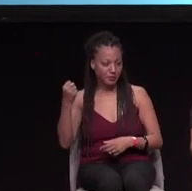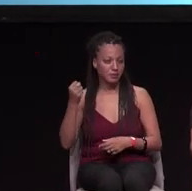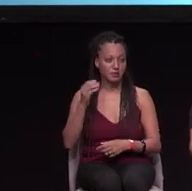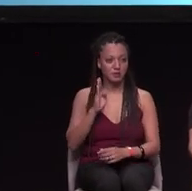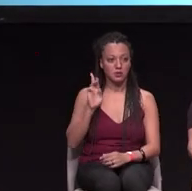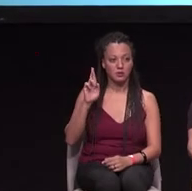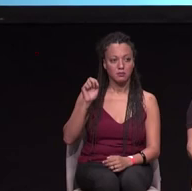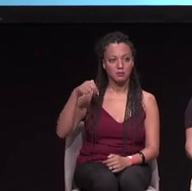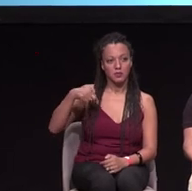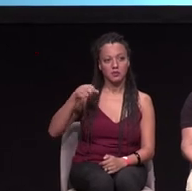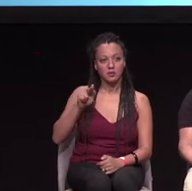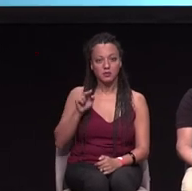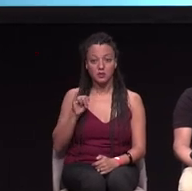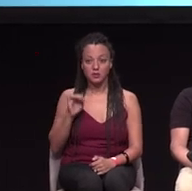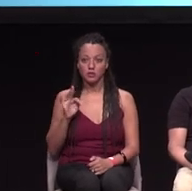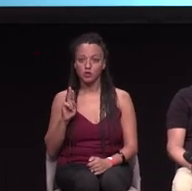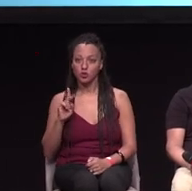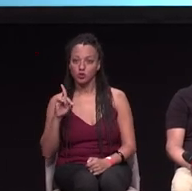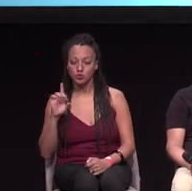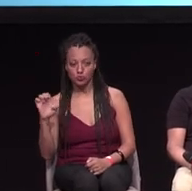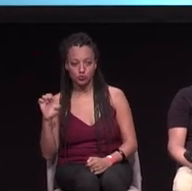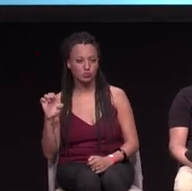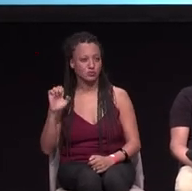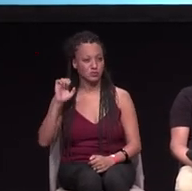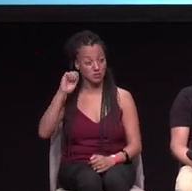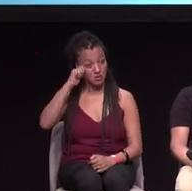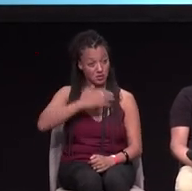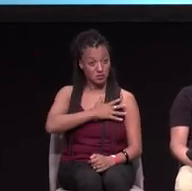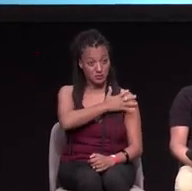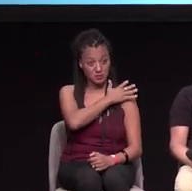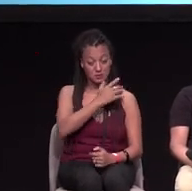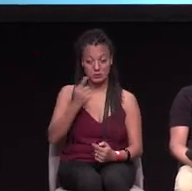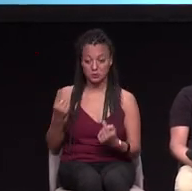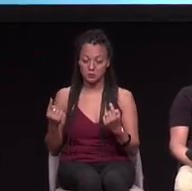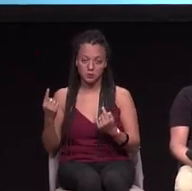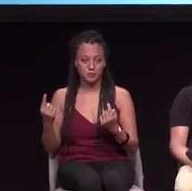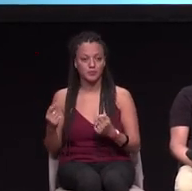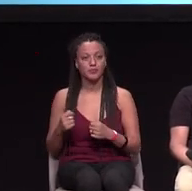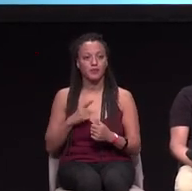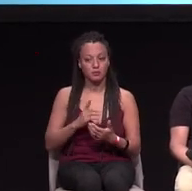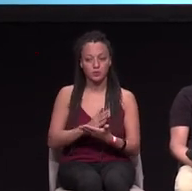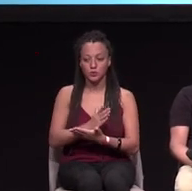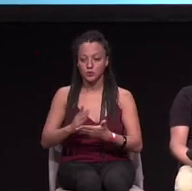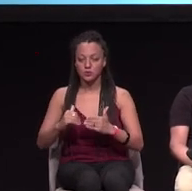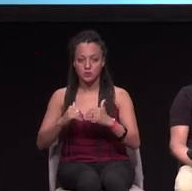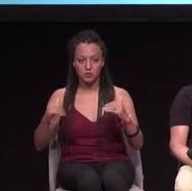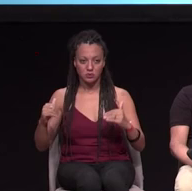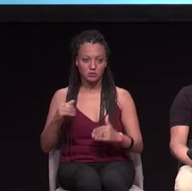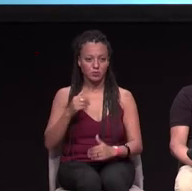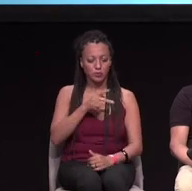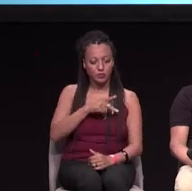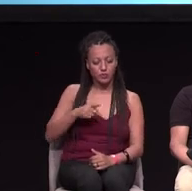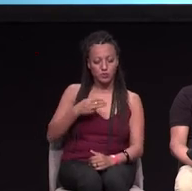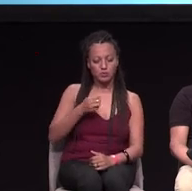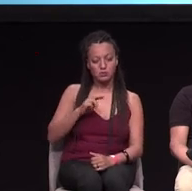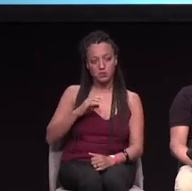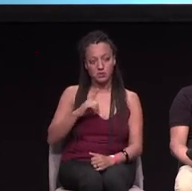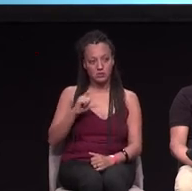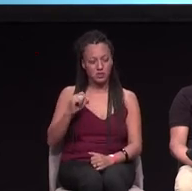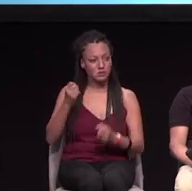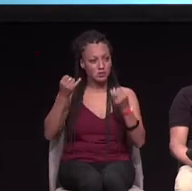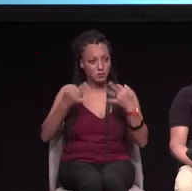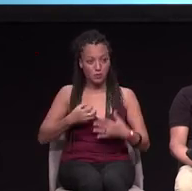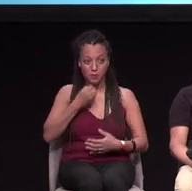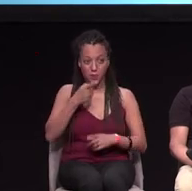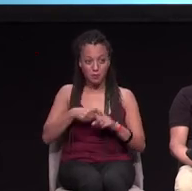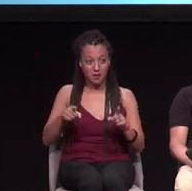essa ideia é essa essas divisões são bem explicadas pelo professor marcelo são explicações vindas da